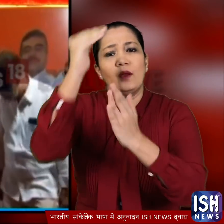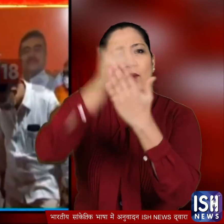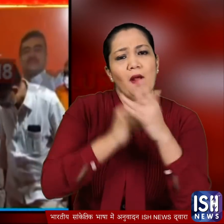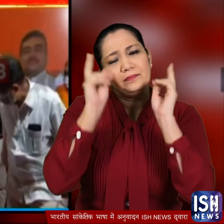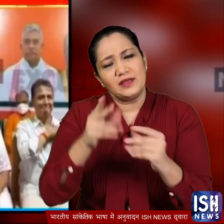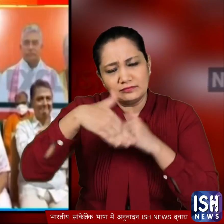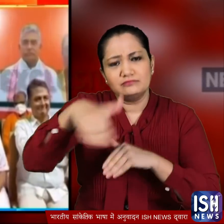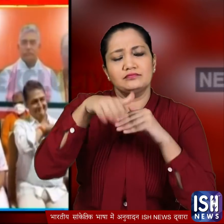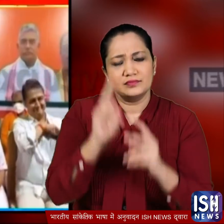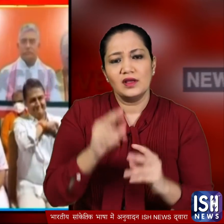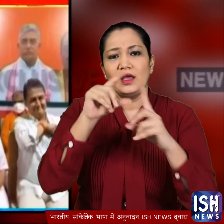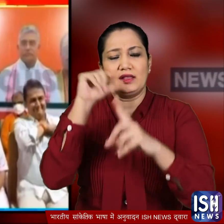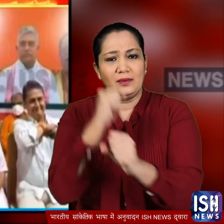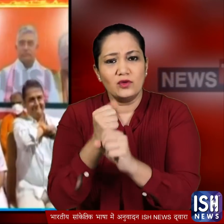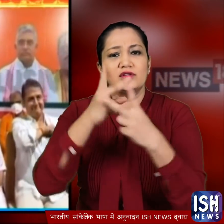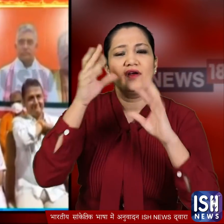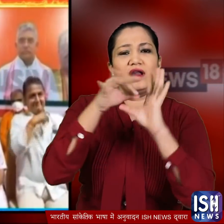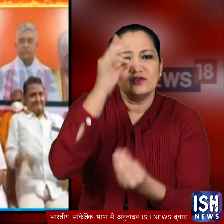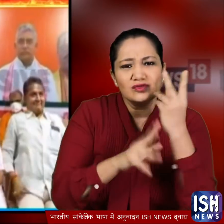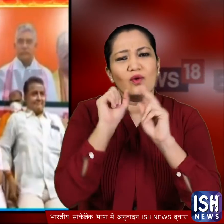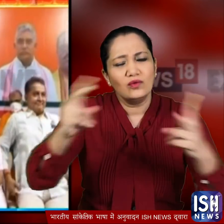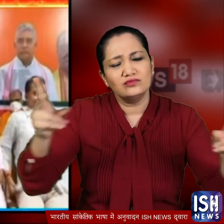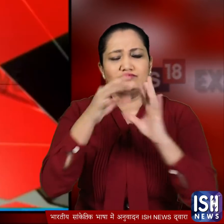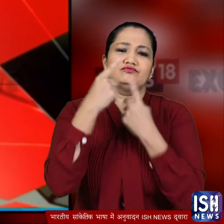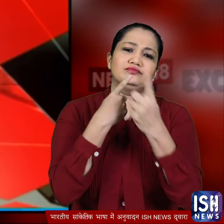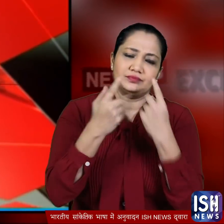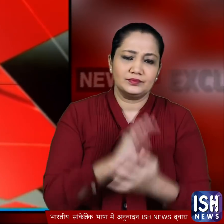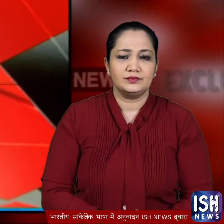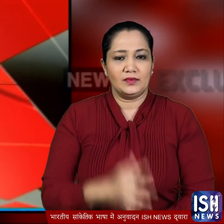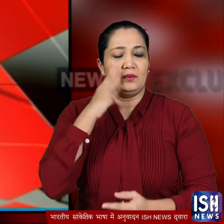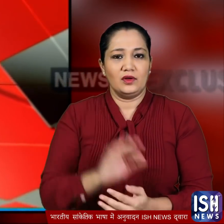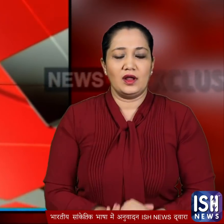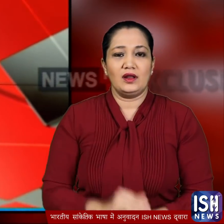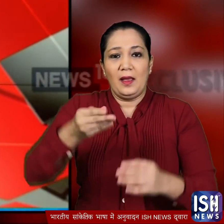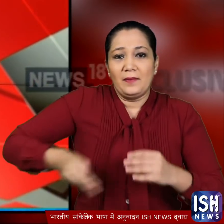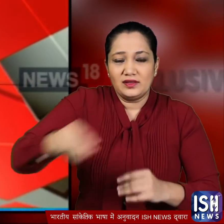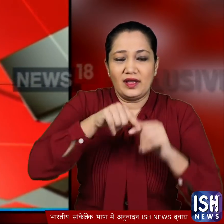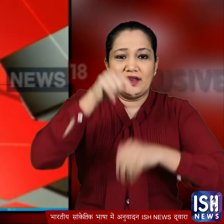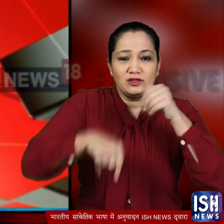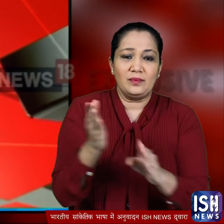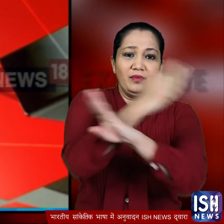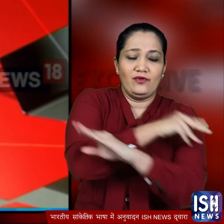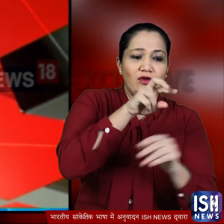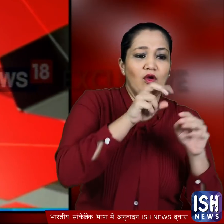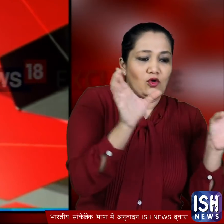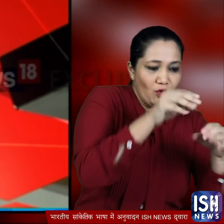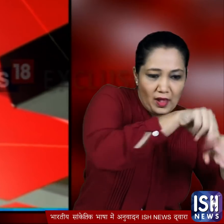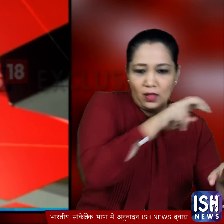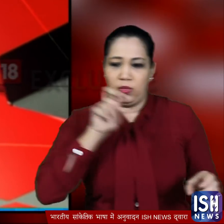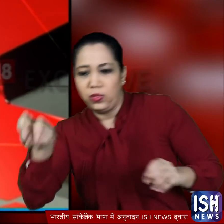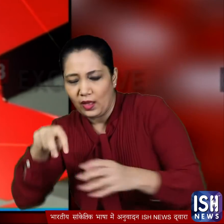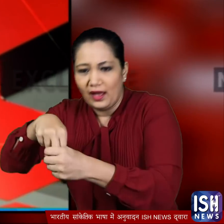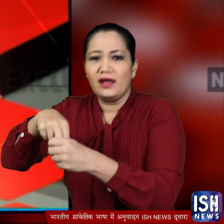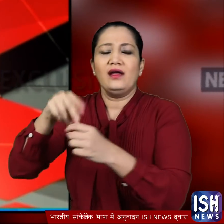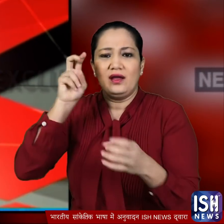रहा कार्यक्रम चलता रहा, जिसमें दिलीप घोष ने संगठन से जुड़ी बातें की। सौभाग्य की एक बात है कि पश्चिम बंगाल में चुनाव से पहले पार्टी बदलने की होड़